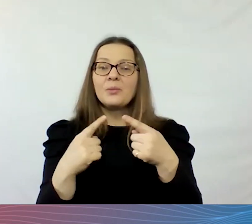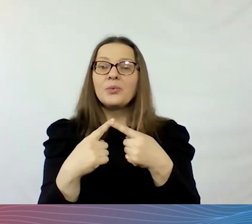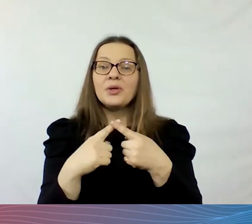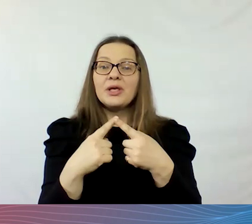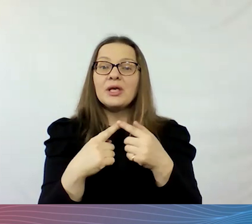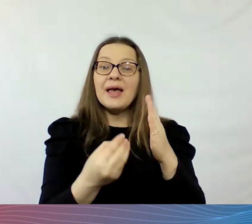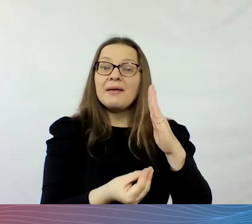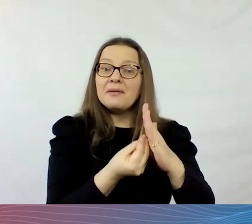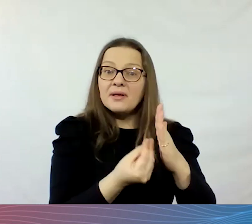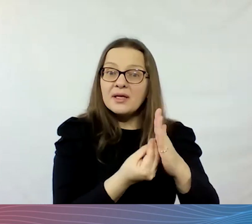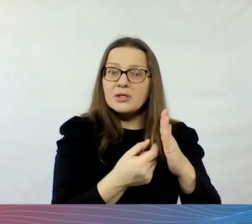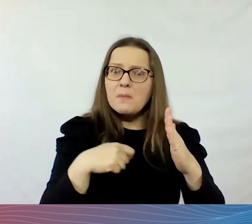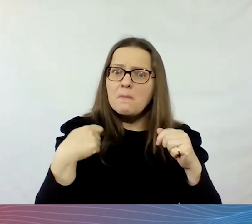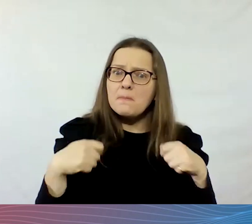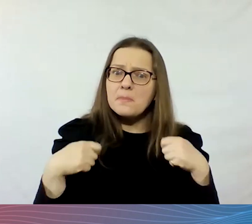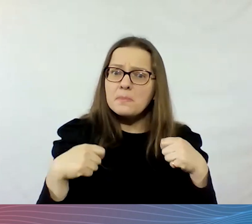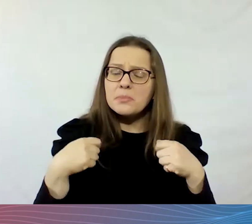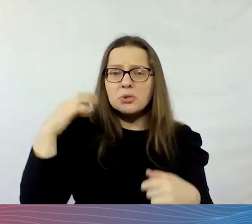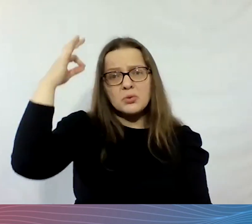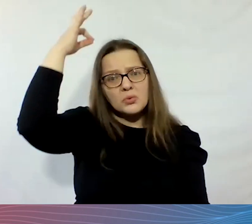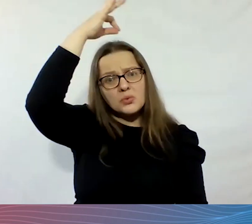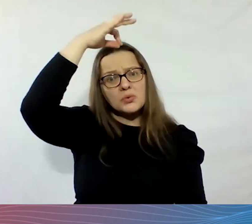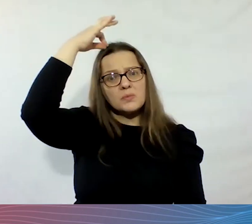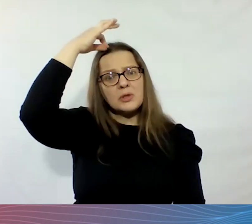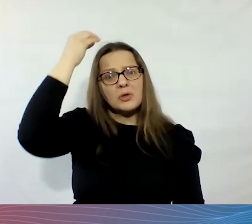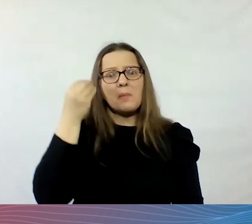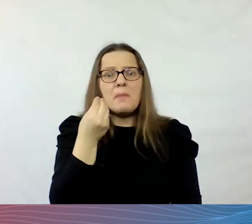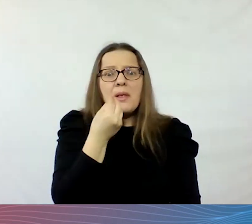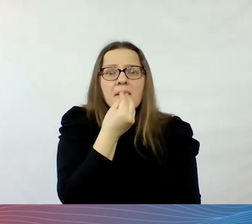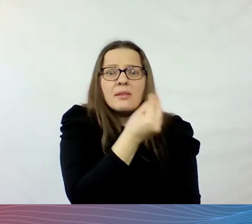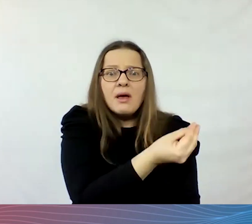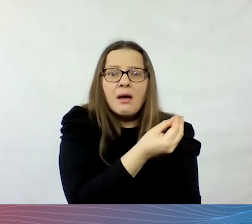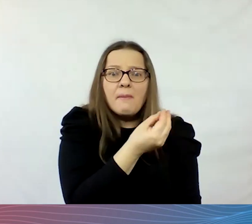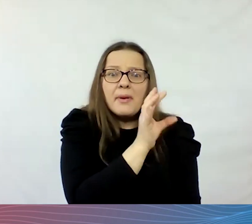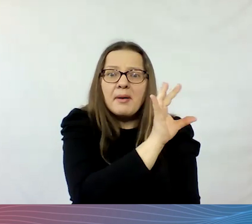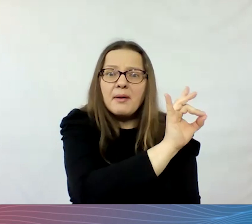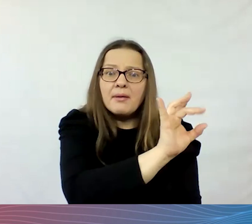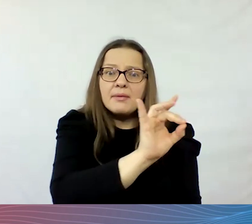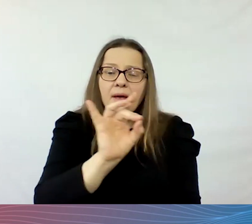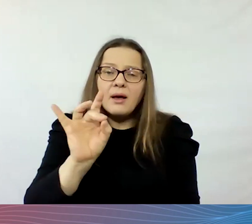espírito para nos dar função a cada membro.